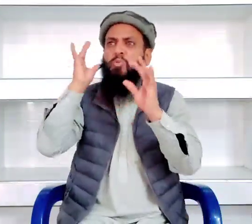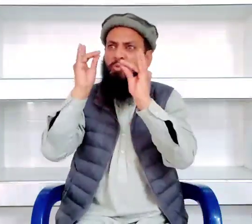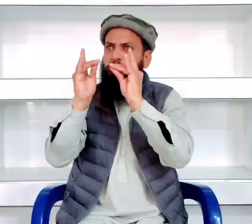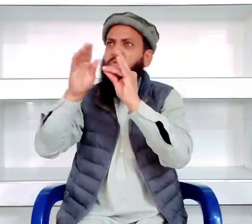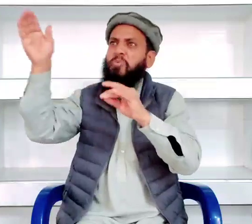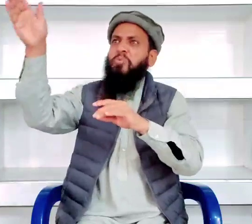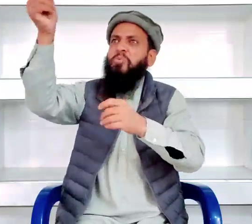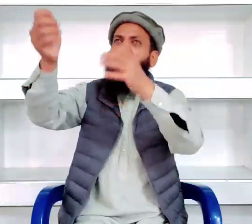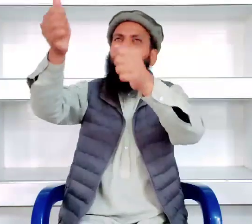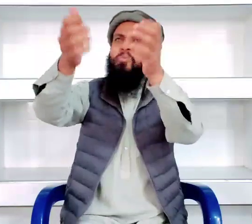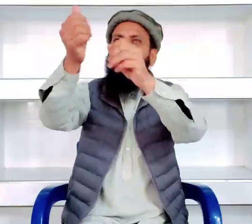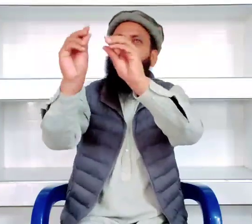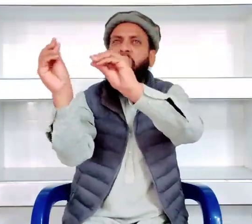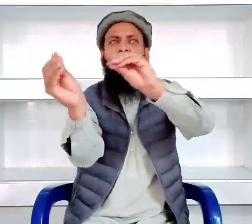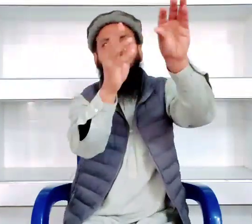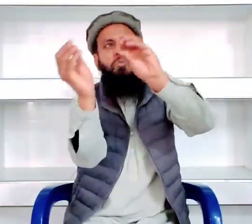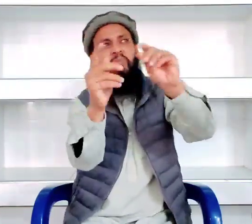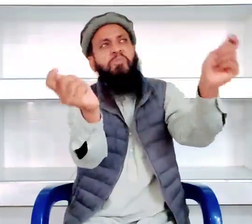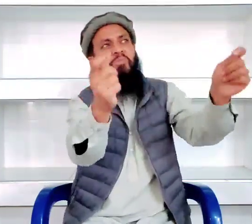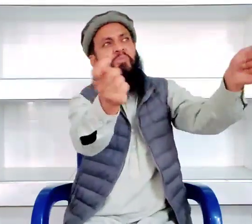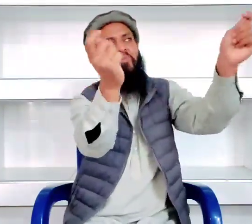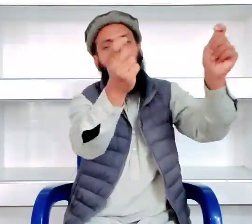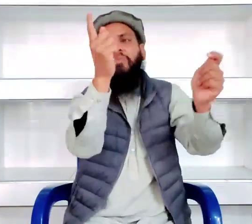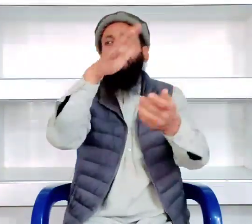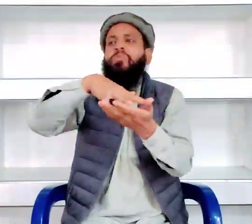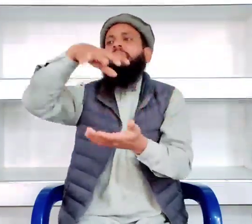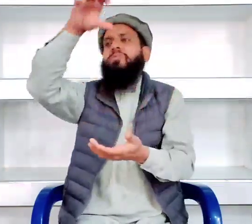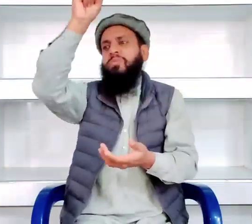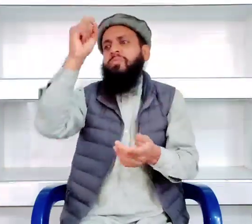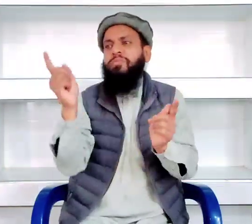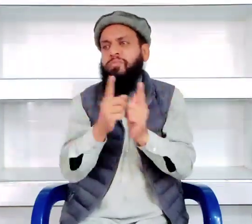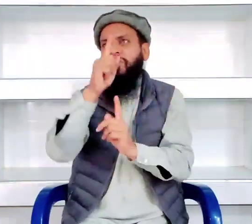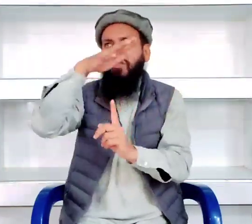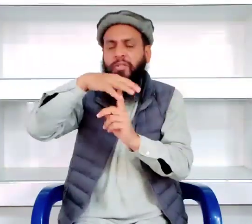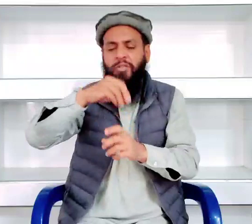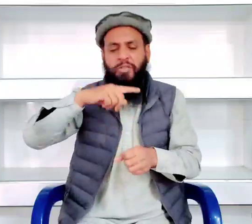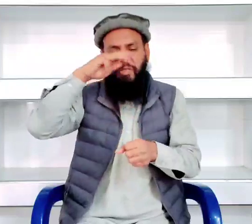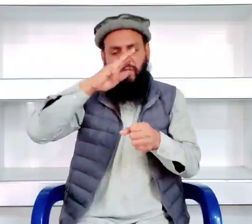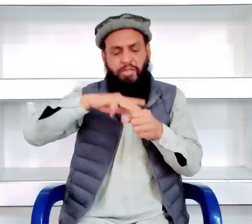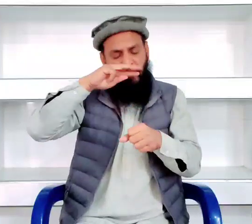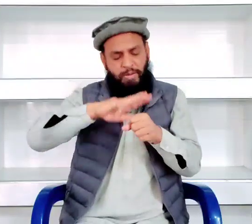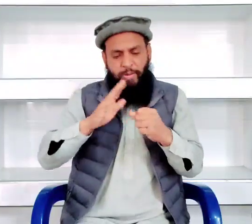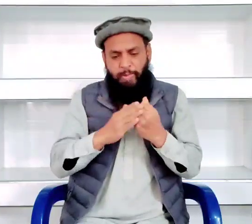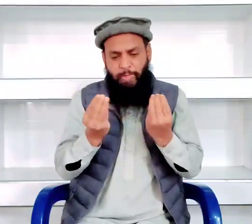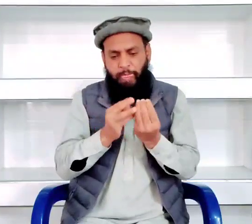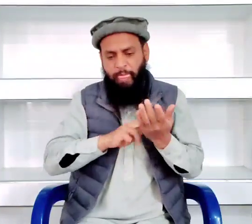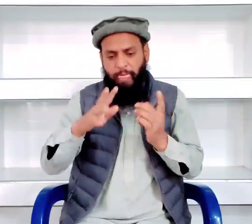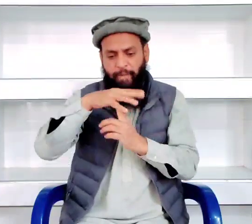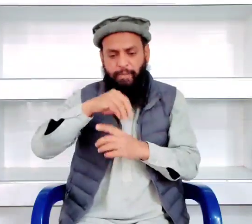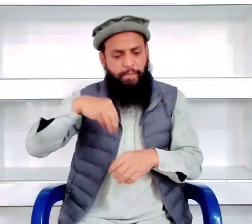ਅੱਲਾਹ ਪਾਕ ਤੁਹਾਡਾ ਇੱਕ ਮਿਹਨਤ ਔਰ ਇਸ ਜਿਹੜਾ ਦਿੱਤਾ ਹੋਇਆ ਇਹਨਾਂ ਕਬੂਲ ਮਨਜ਼ੂਰ ਫਰਮਾਏ ਅੱਲਾਹੁਮਾ ਸੱਲੇ ਅਲਾ ਮੁਹੰਮਦ ਵਾ ਆਲ ਮੁਹੰਮਦ ਕਮਾ ਸੱਲੇ ਤਾਲਾ ਇਬਰਾਹੀਮ ਵਾ ਆਲ